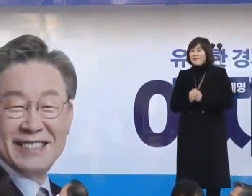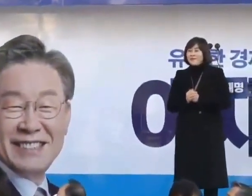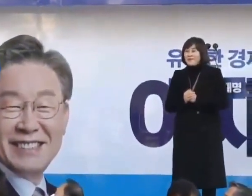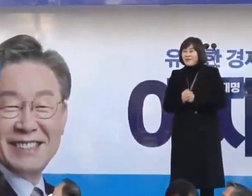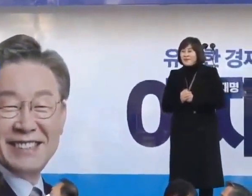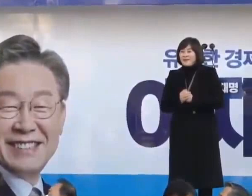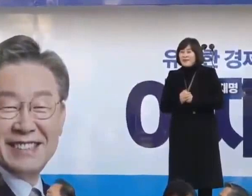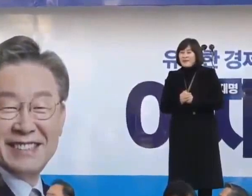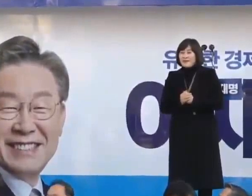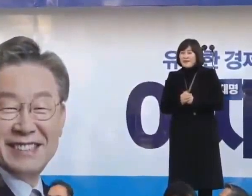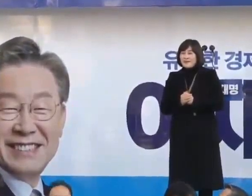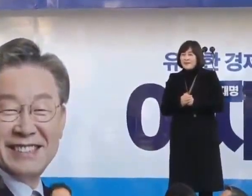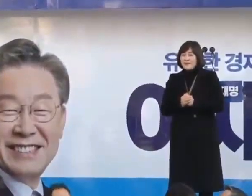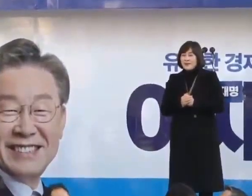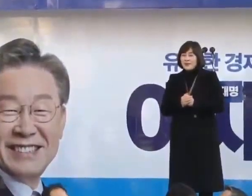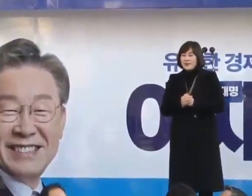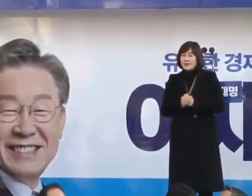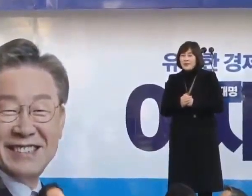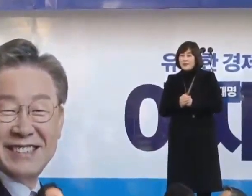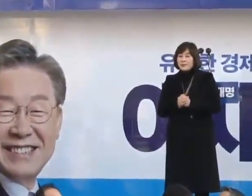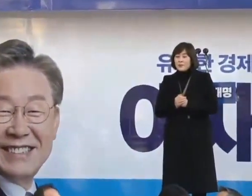여러분,